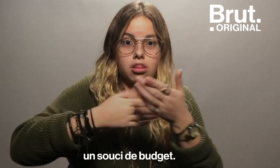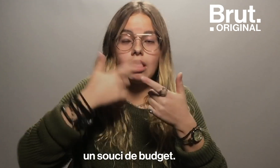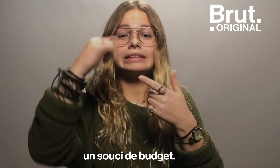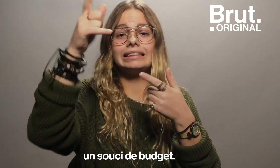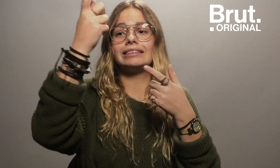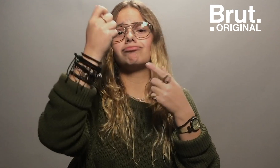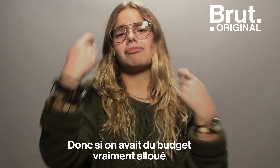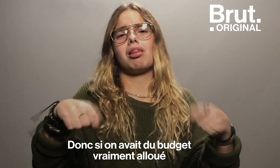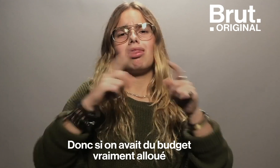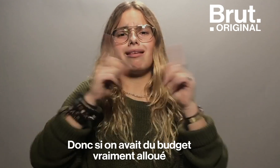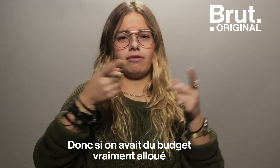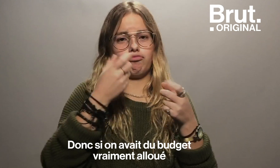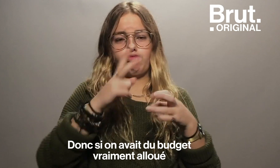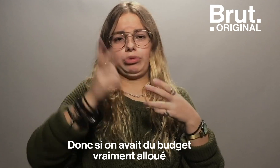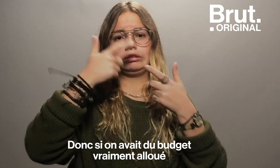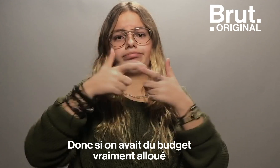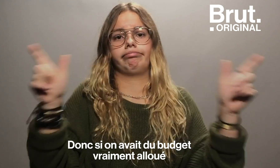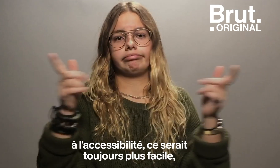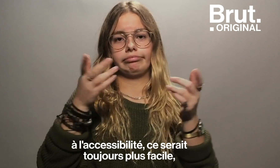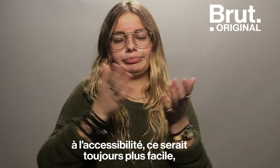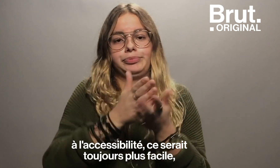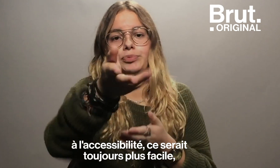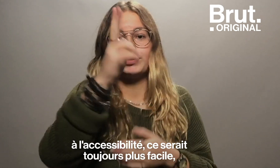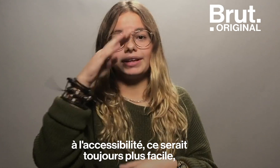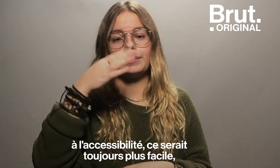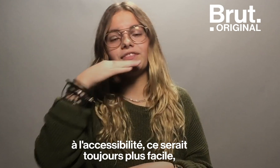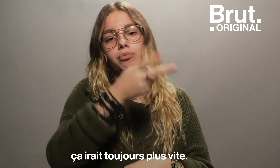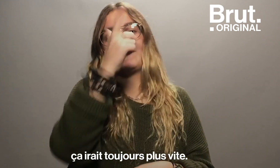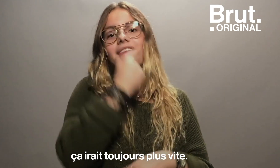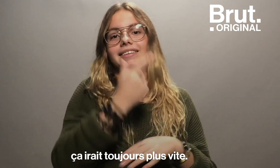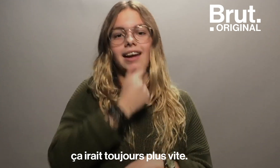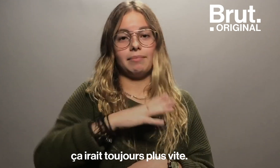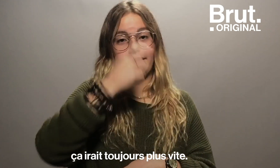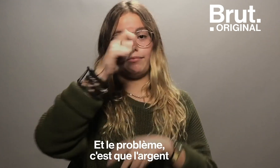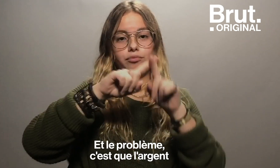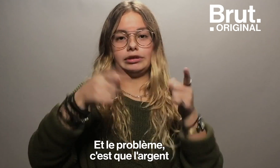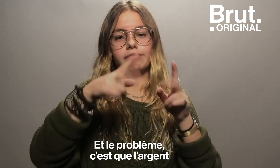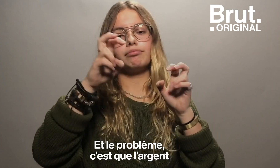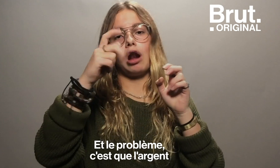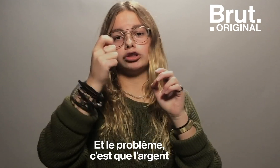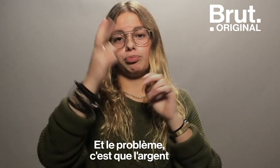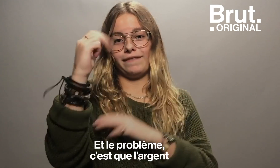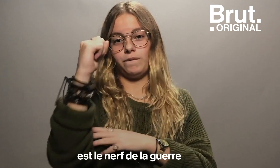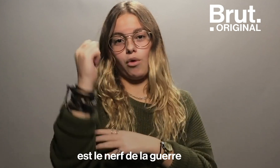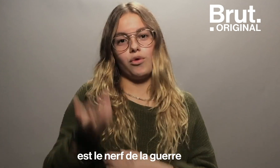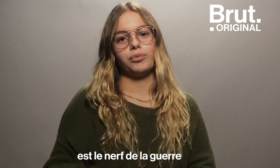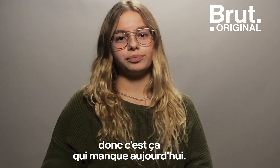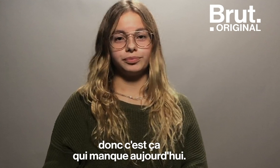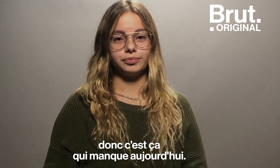budget. Donc si on avait du budget vraiment alloué à l'accessibilité, ce serait toujours plus facile, ça irait toujours plus vite. là, le problème, c'est l'argent est le nerf de la guerre, donc c'est ça qui manque